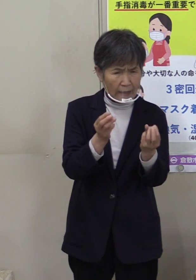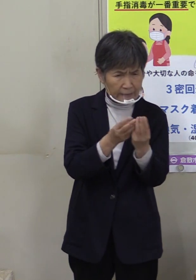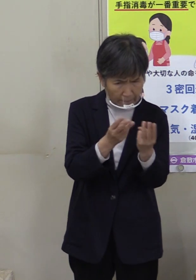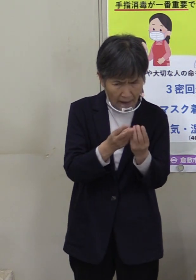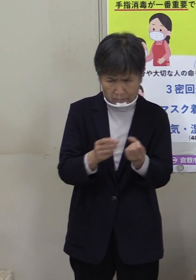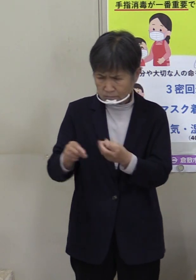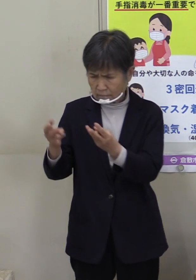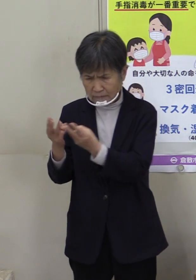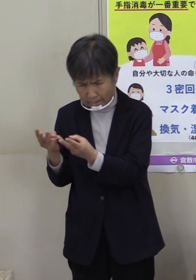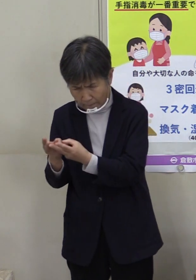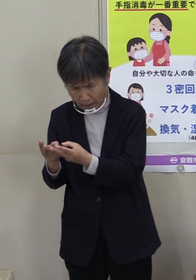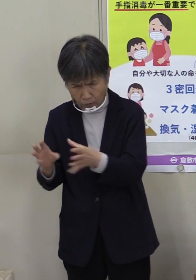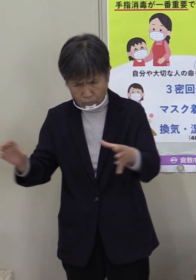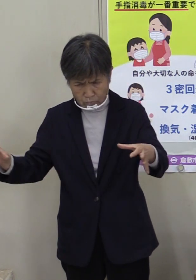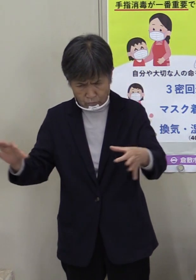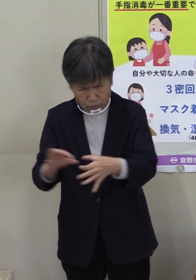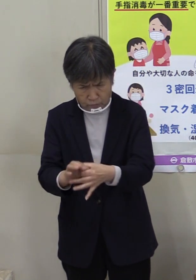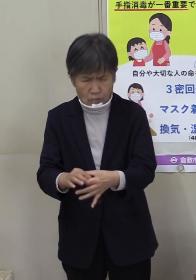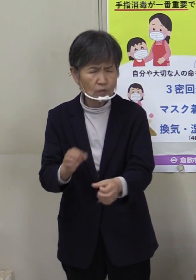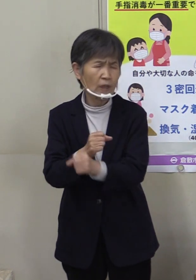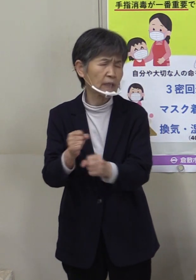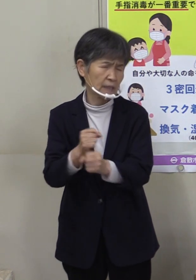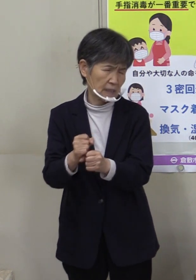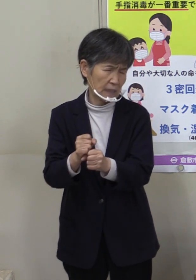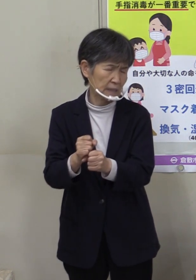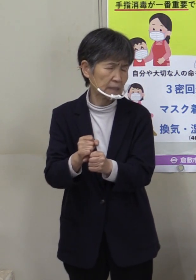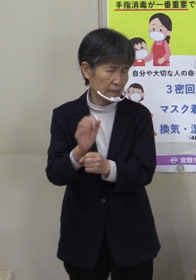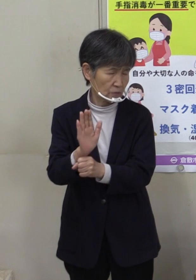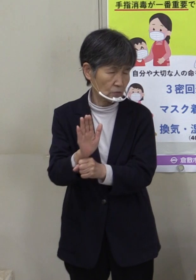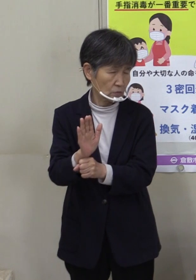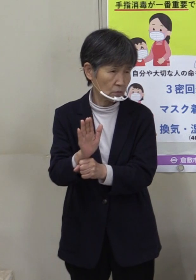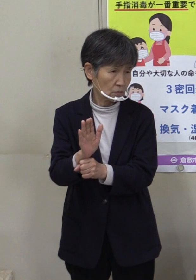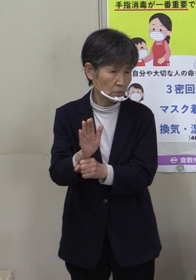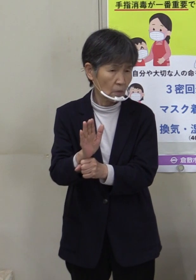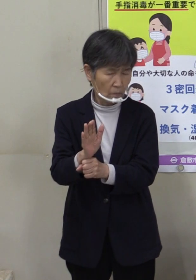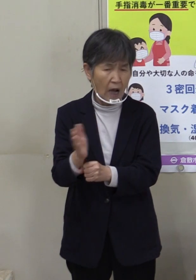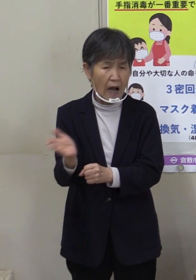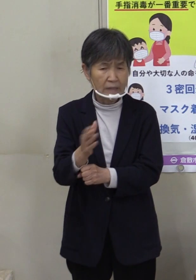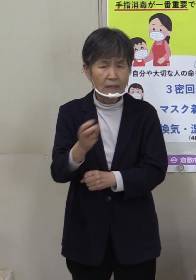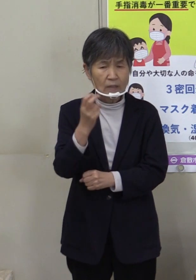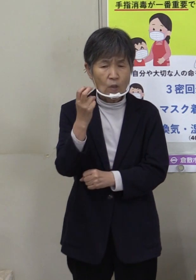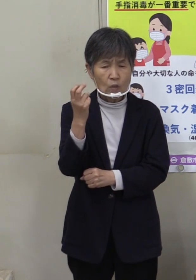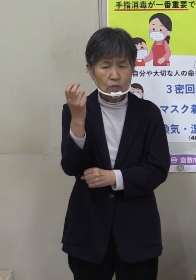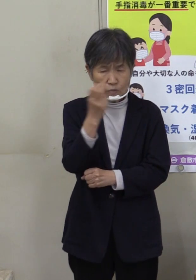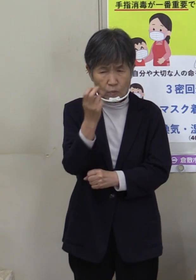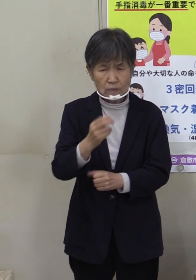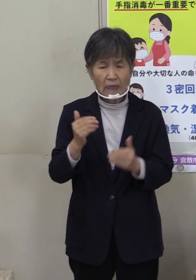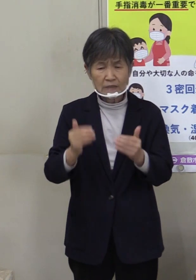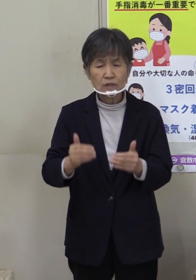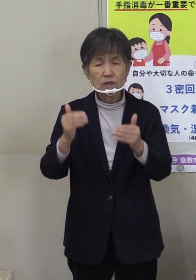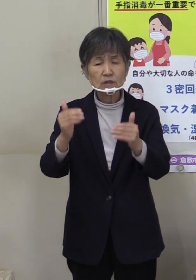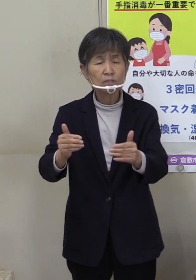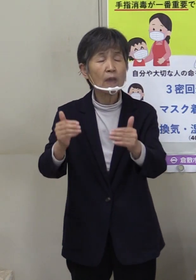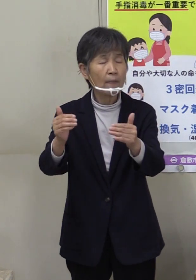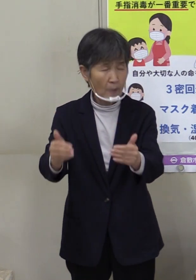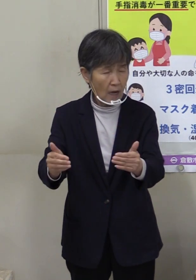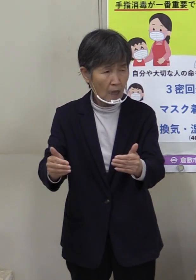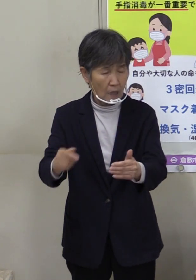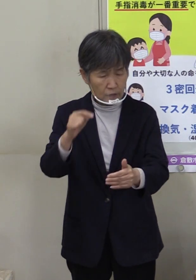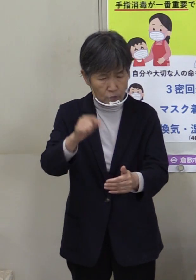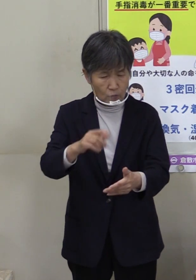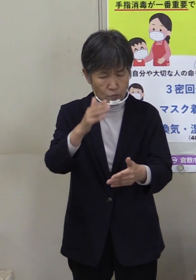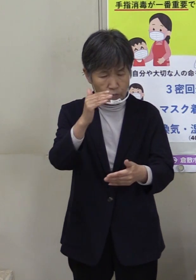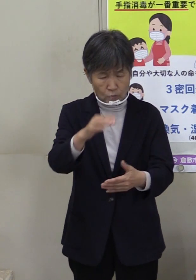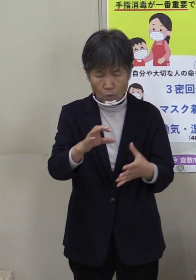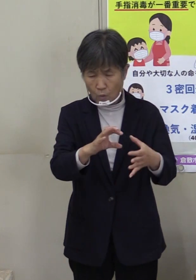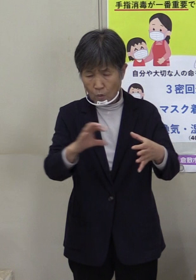びつけるということが、まあ、できないと。ただある程度調査が進めばですね、そういうことを結